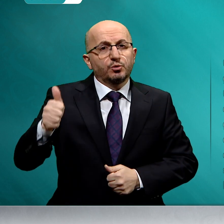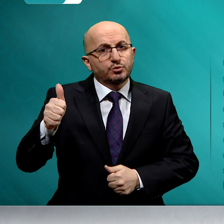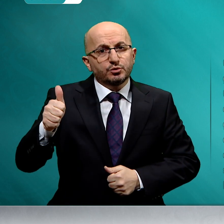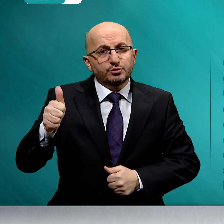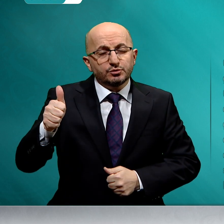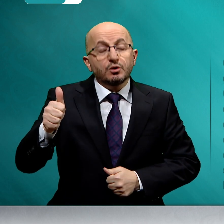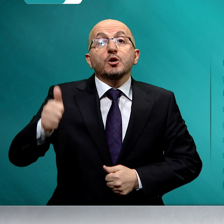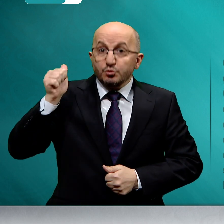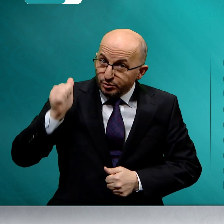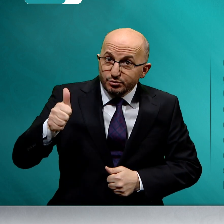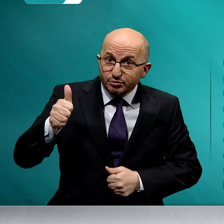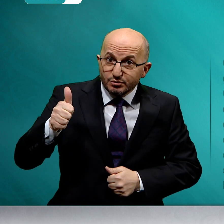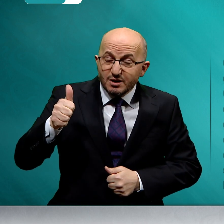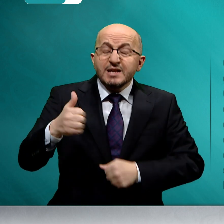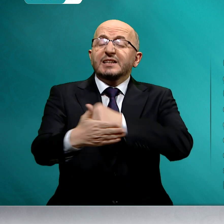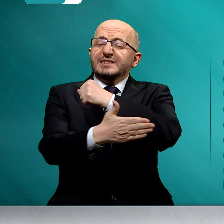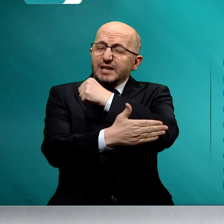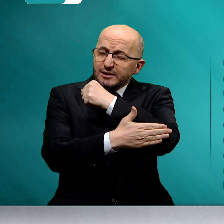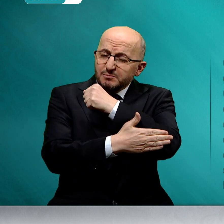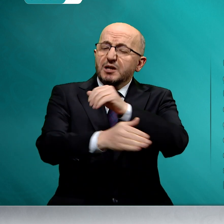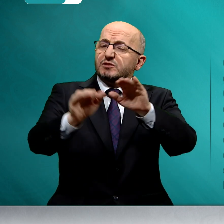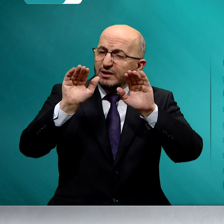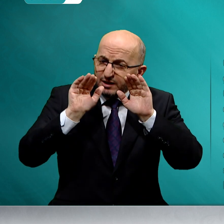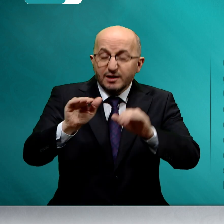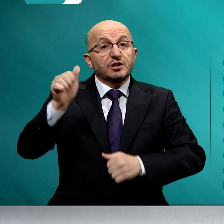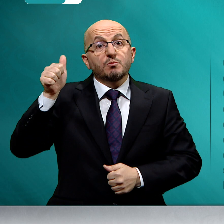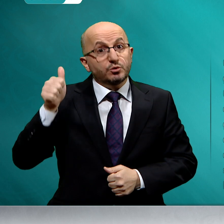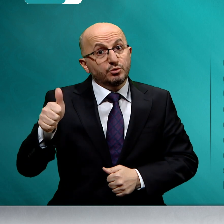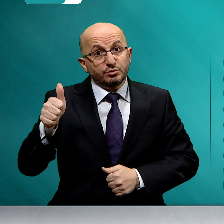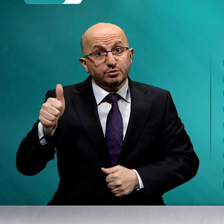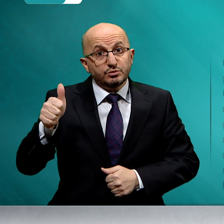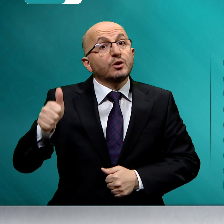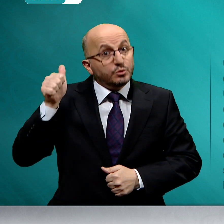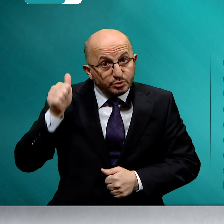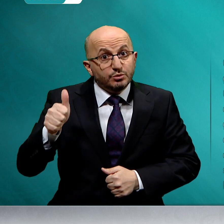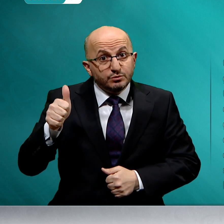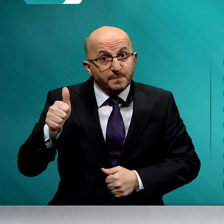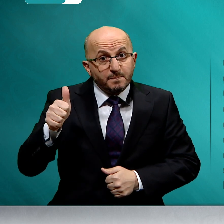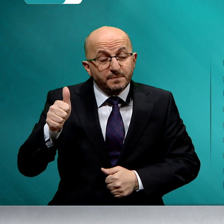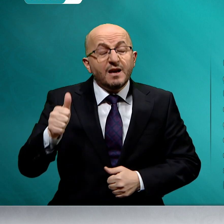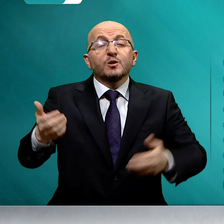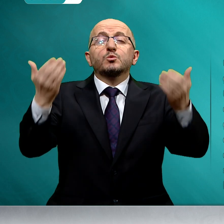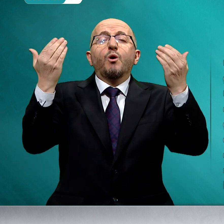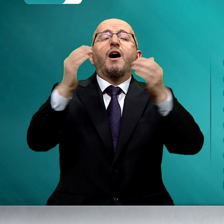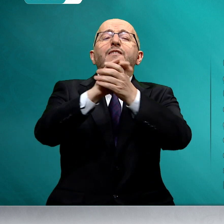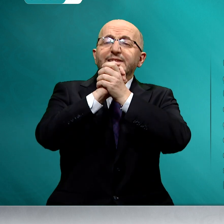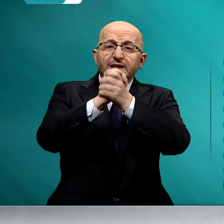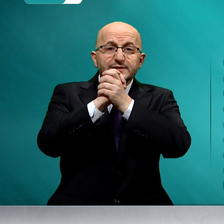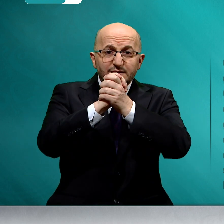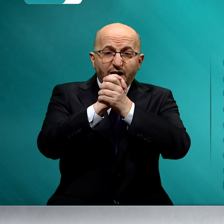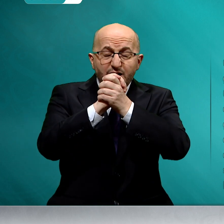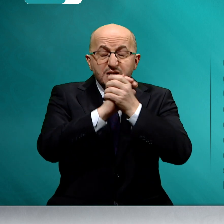günüdür. Gün yardımlaşma ve dayanışma günüdür. Gün dua ve